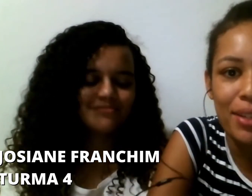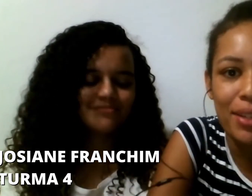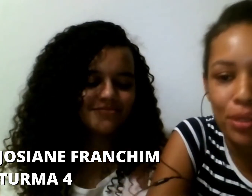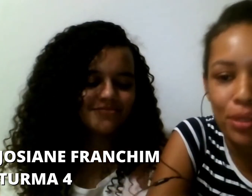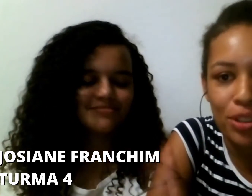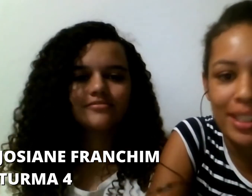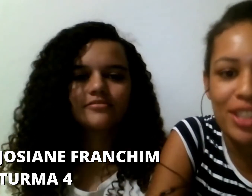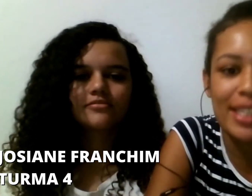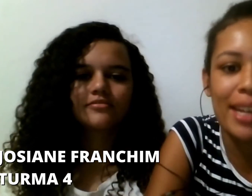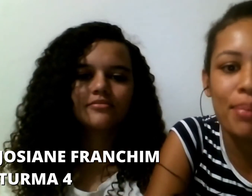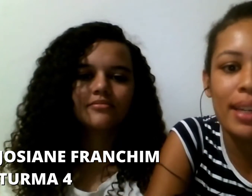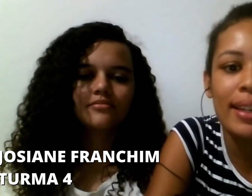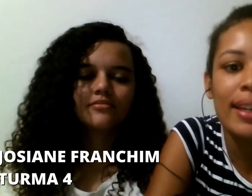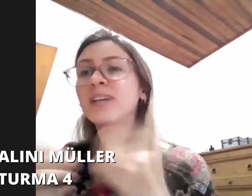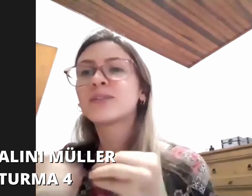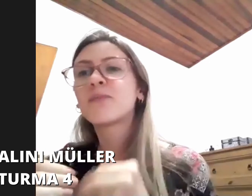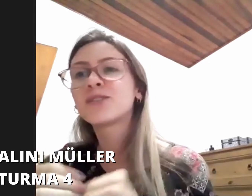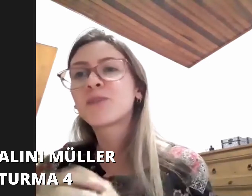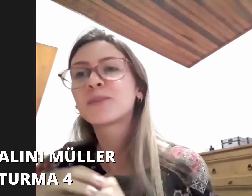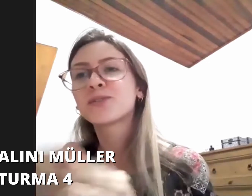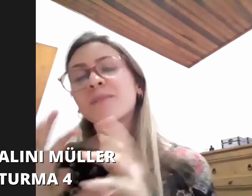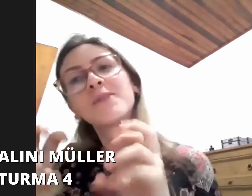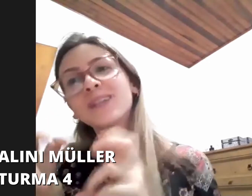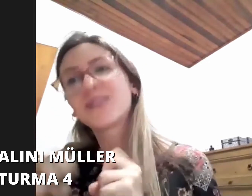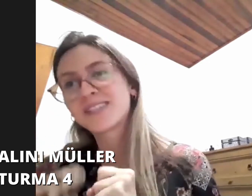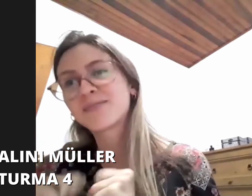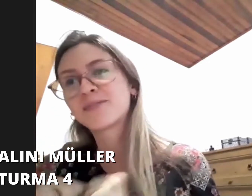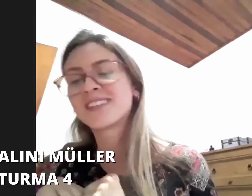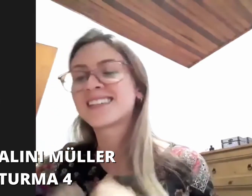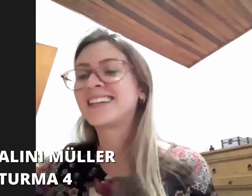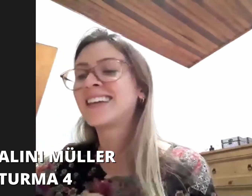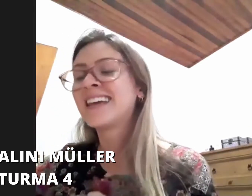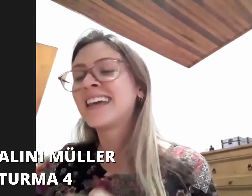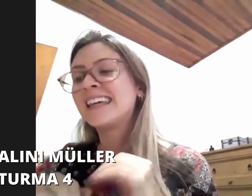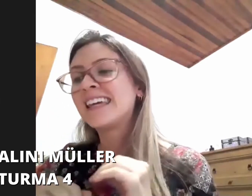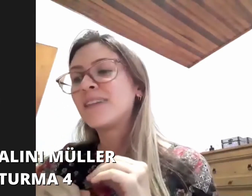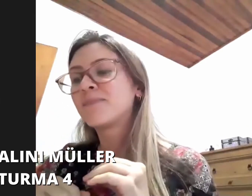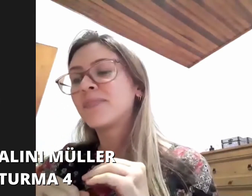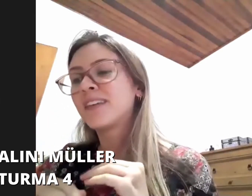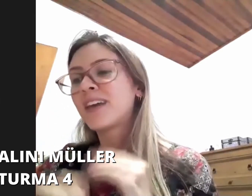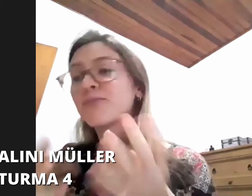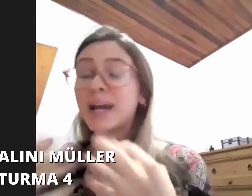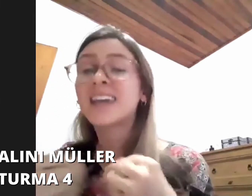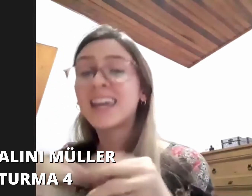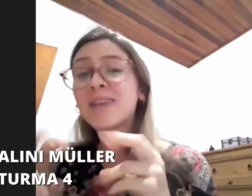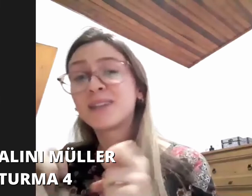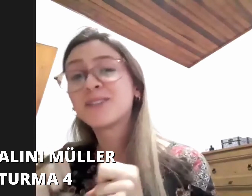muito tímida desde sempre. Eu naturalmente sou uma pessoa meio medrosa, vamos dizer assim. E para quem é medroso,